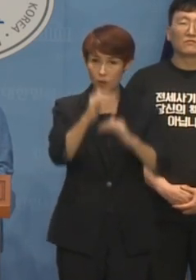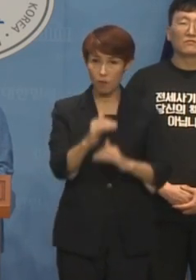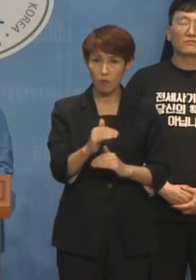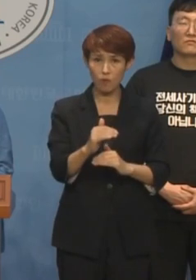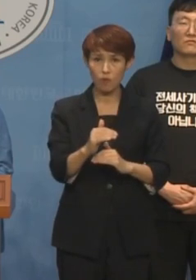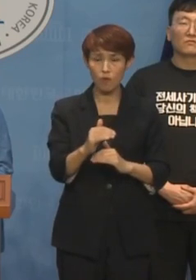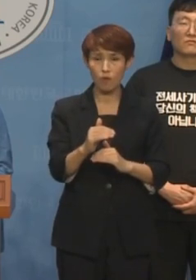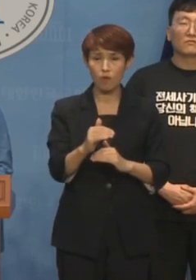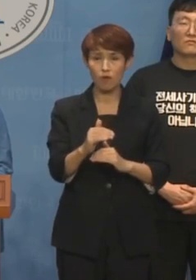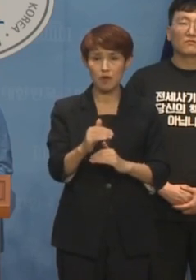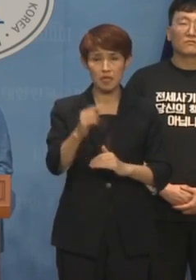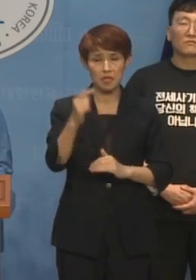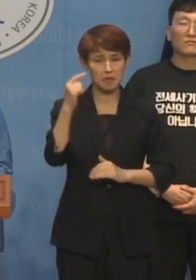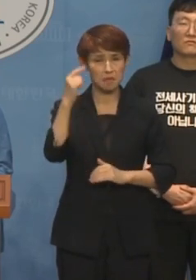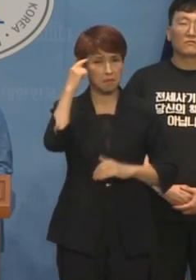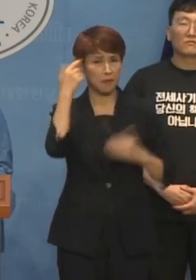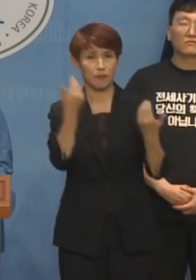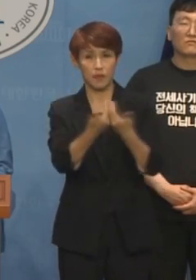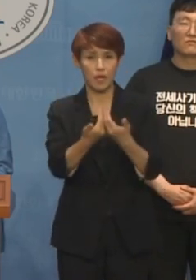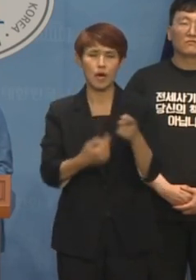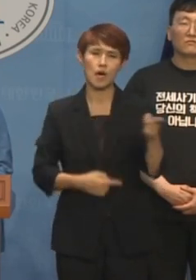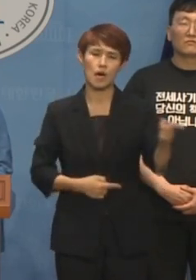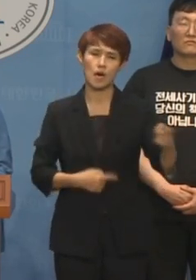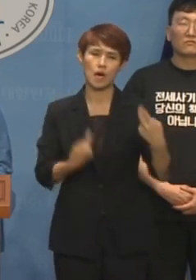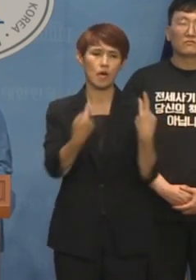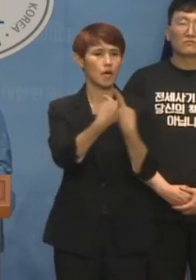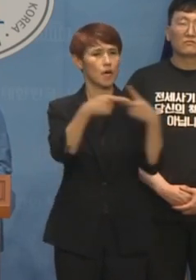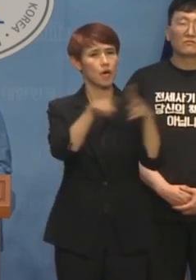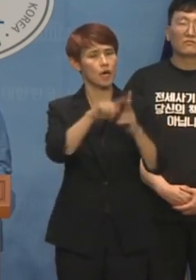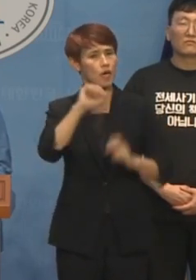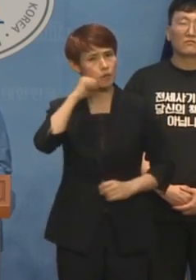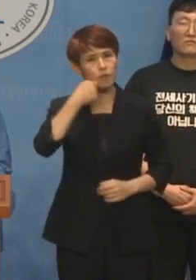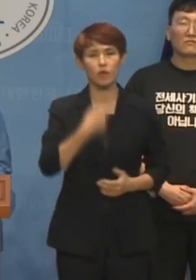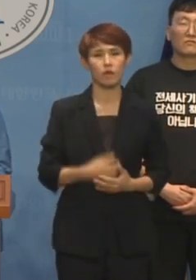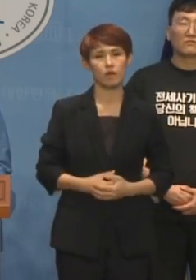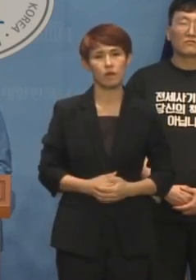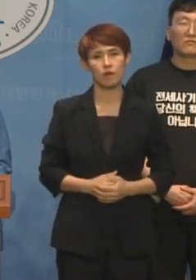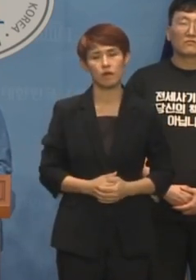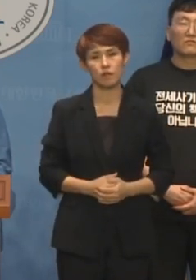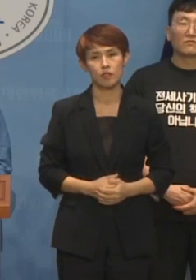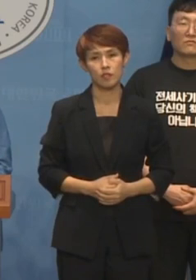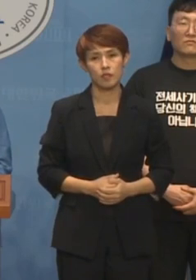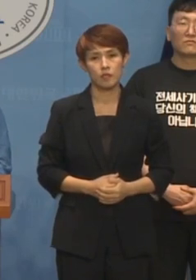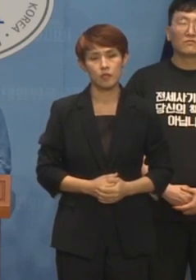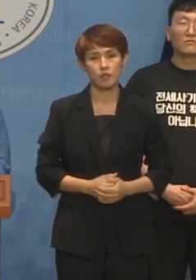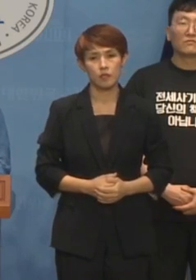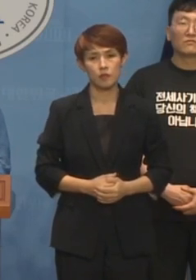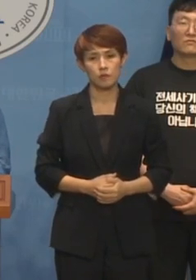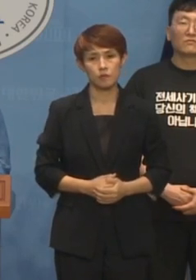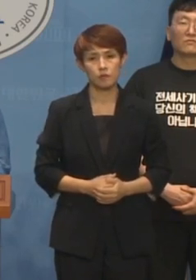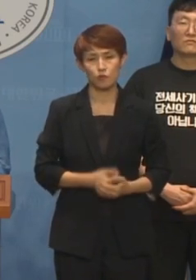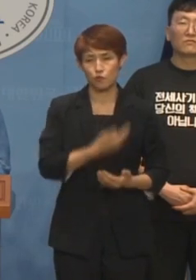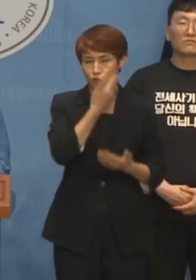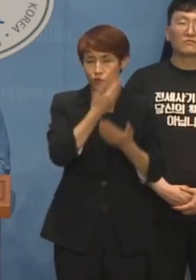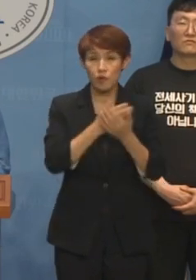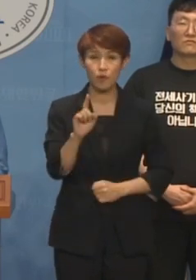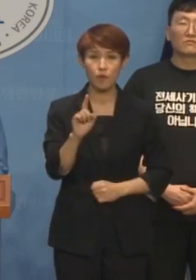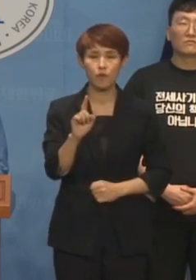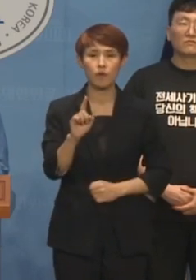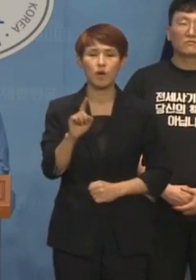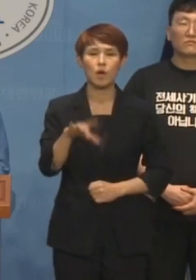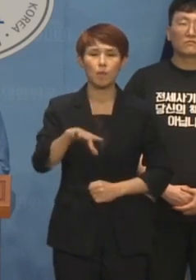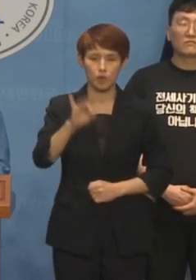인색한 것은 참으로 납득하기 어렵다. 이 점을 다시 한번 말씀드리고요. 내용이 이제 핵심이 뭐냐면은 결국